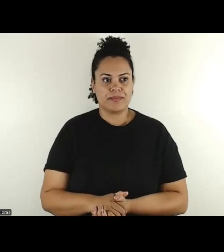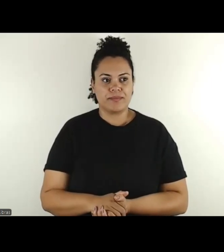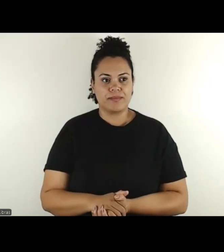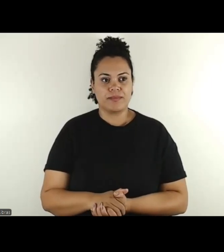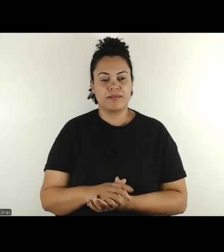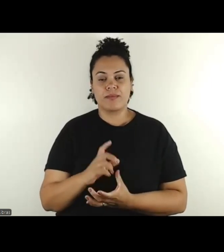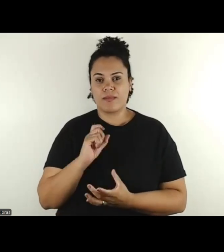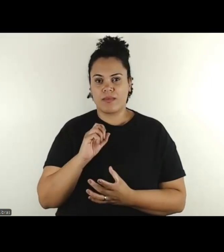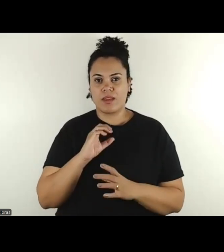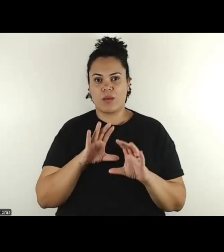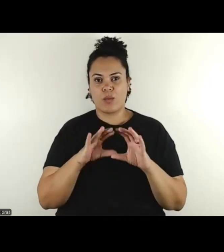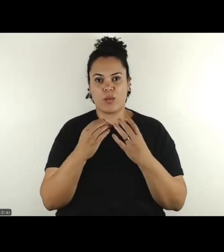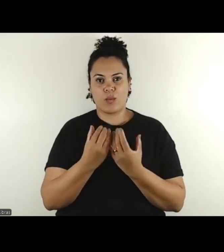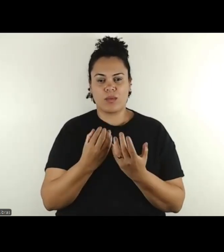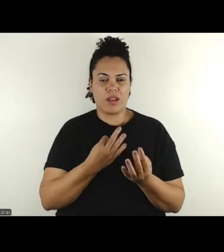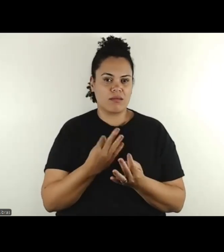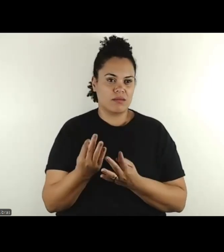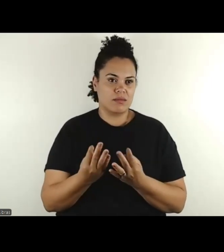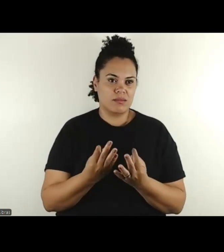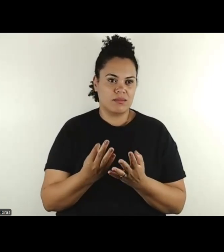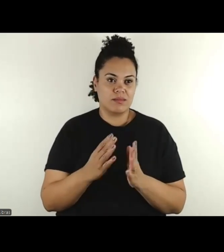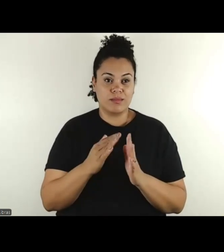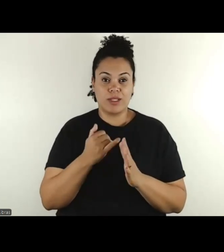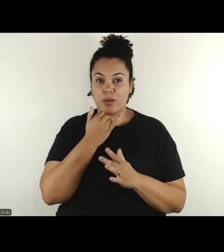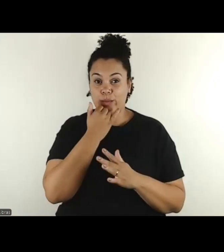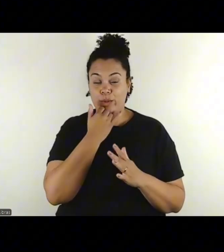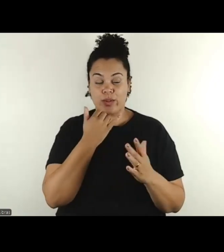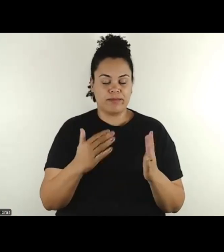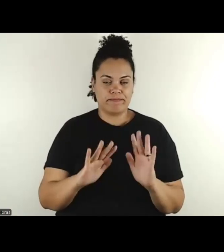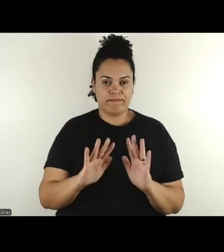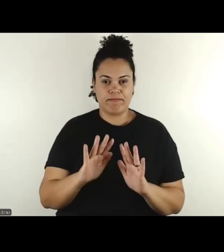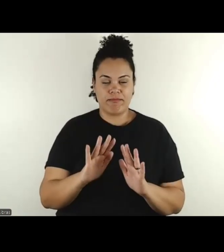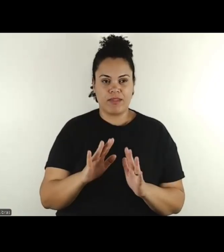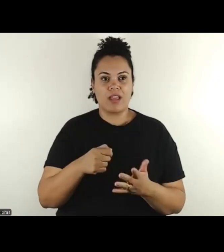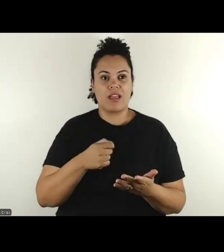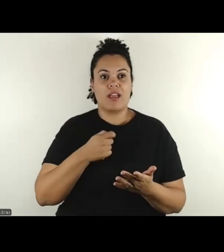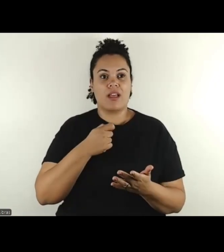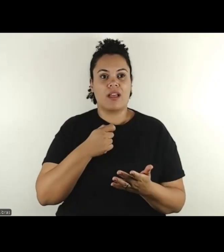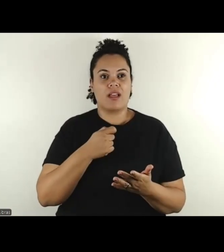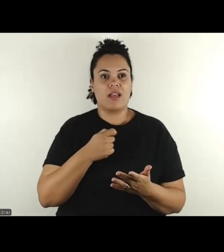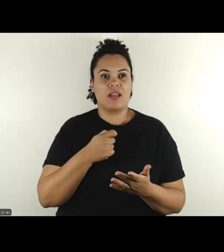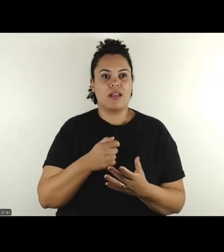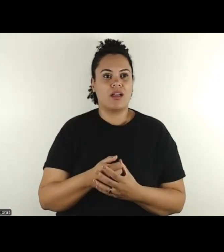As comunidades terapêuticas, perdão, o que eu me perdi aqui, as exigências de